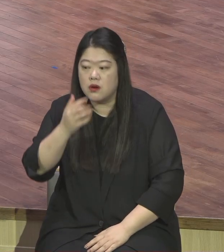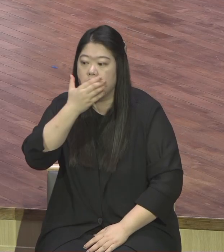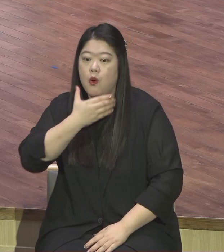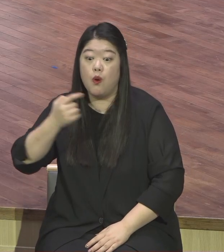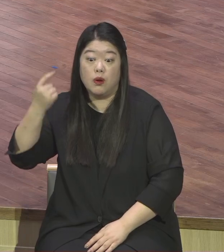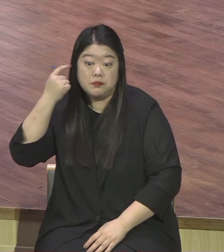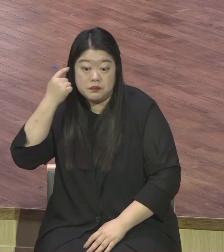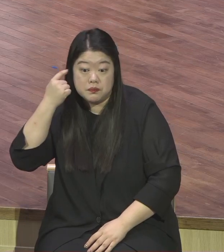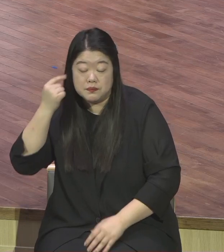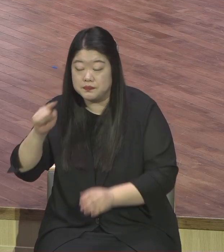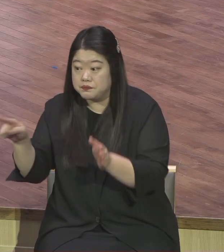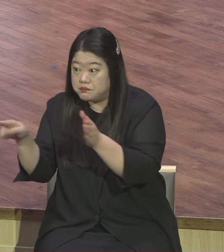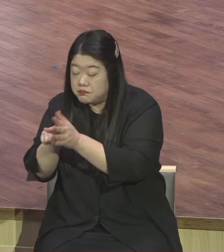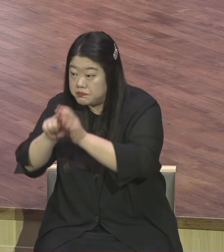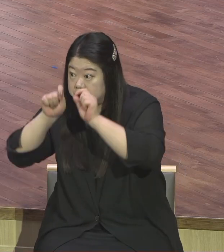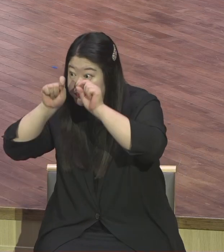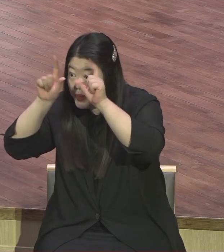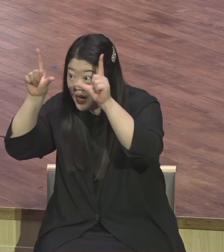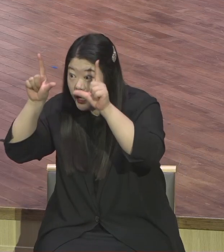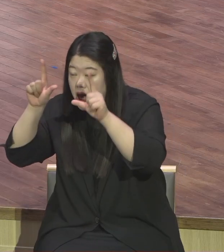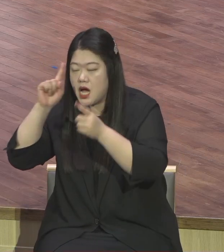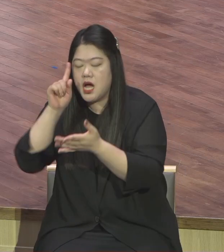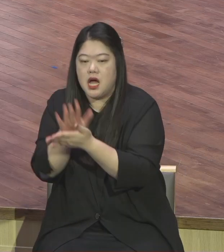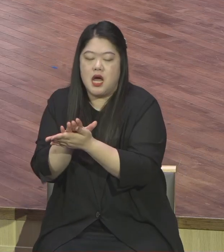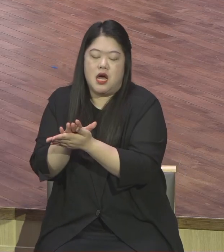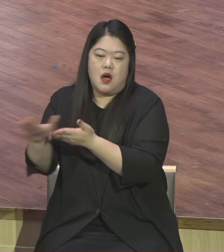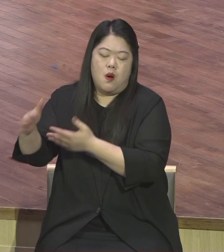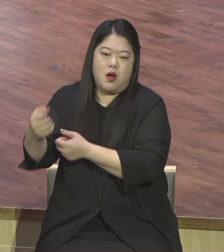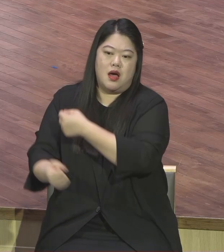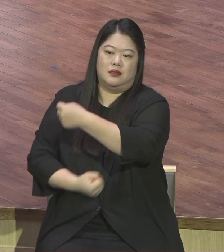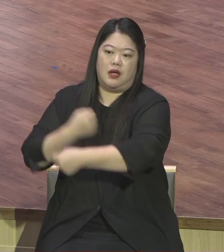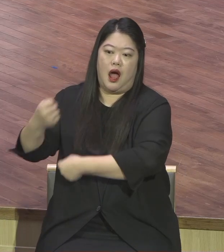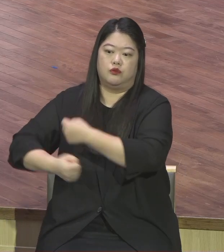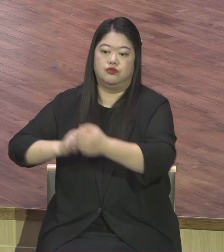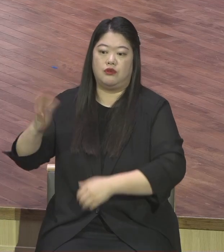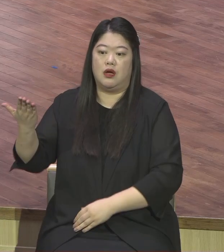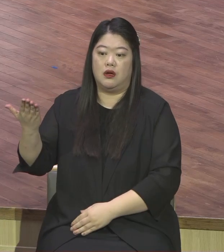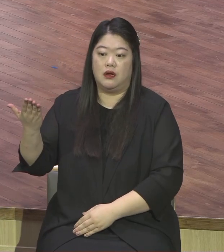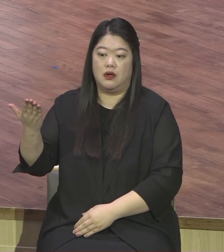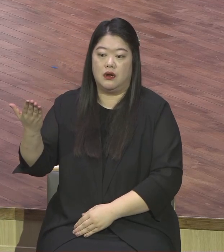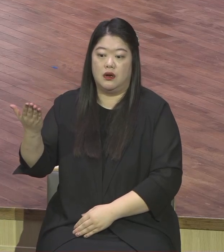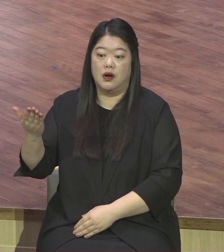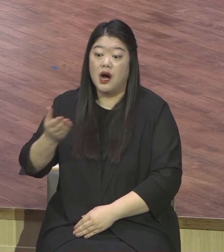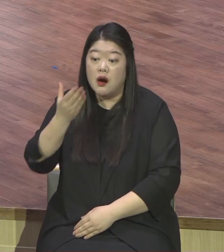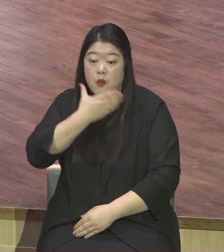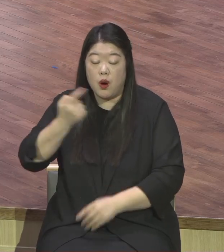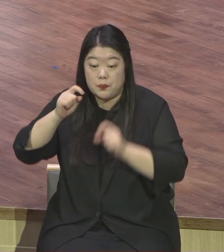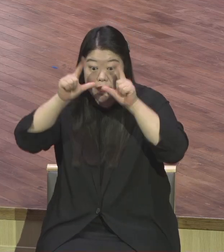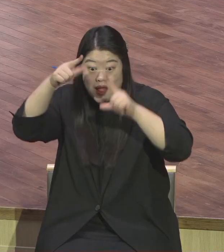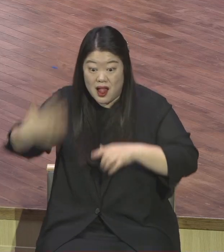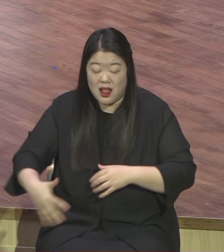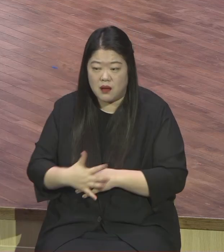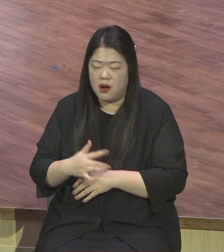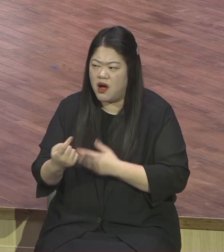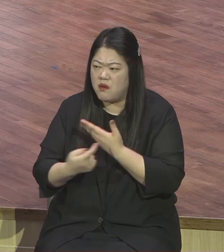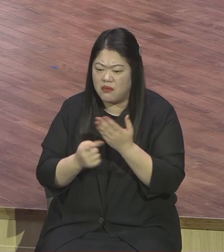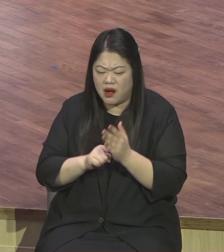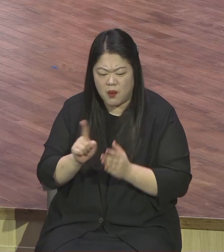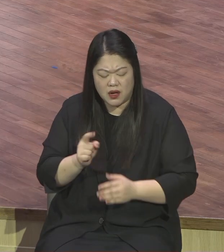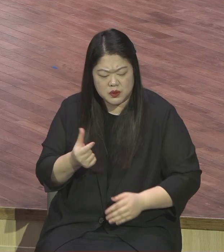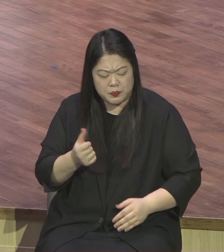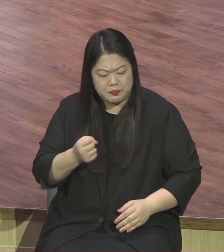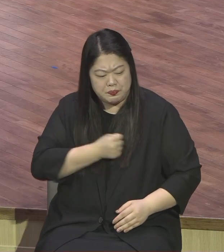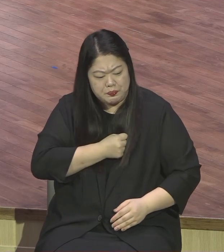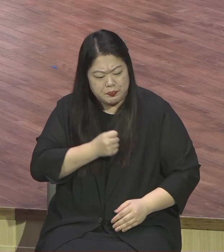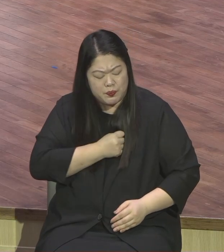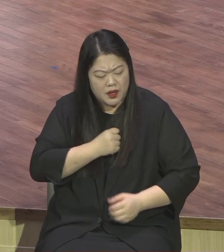복음 통해서 많이 오는 참자유 따로 있어요. 복음을 통해서만, 복음 깨달은 자만 누릴 수 있는 참자유,